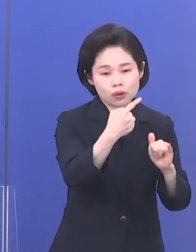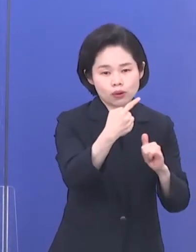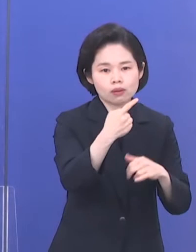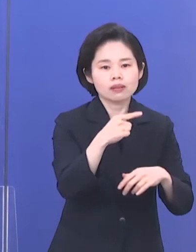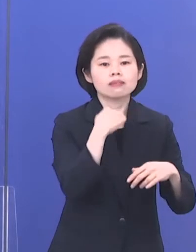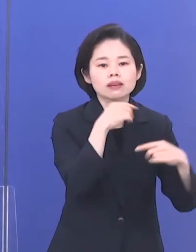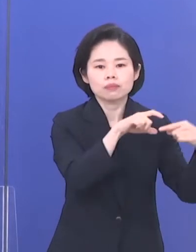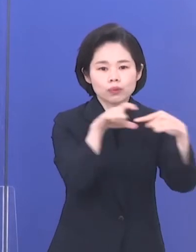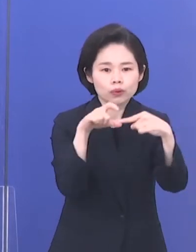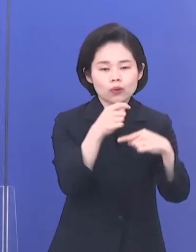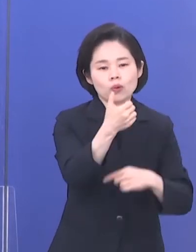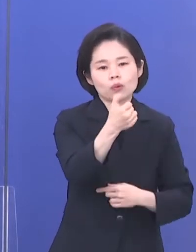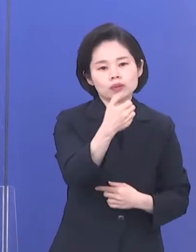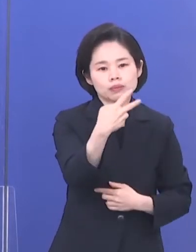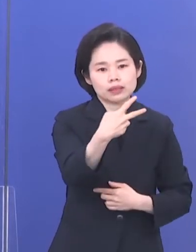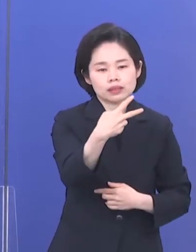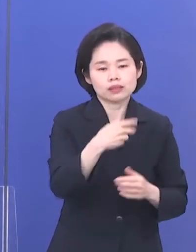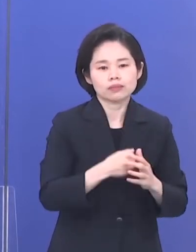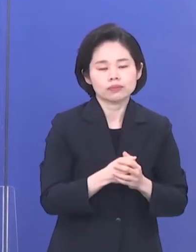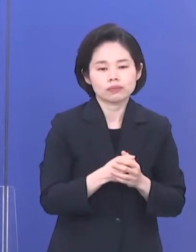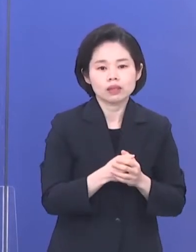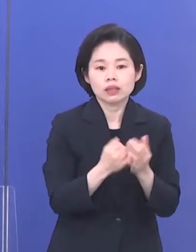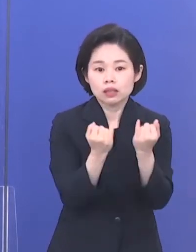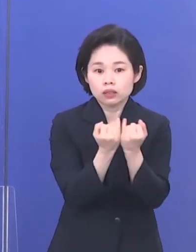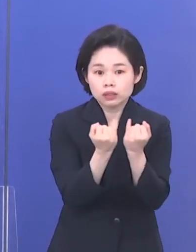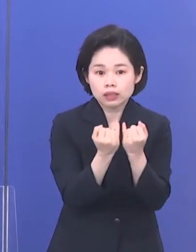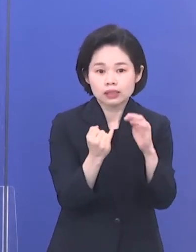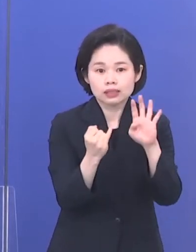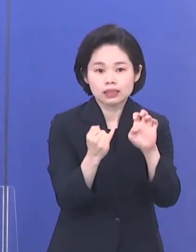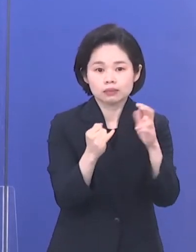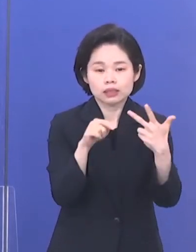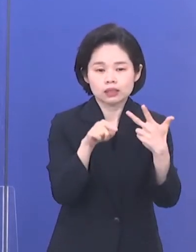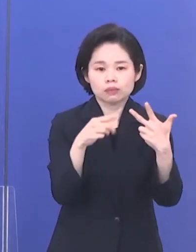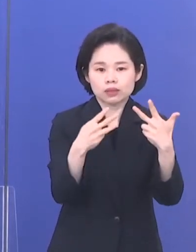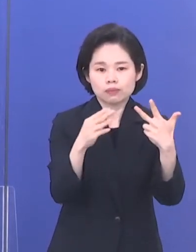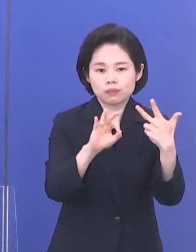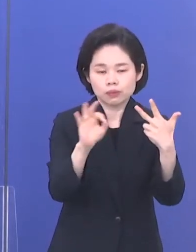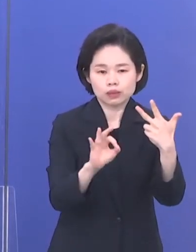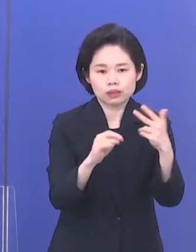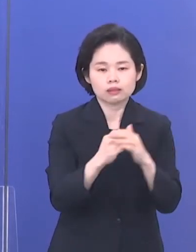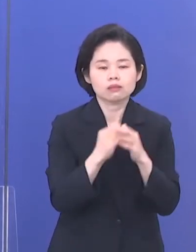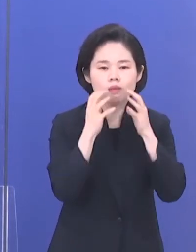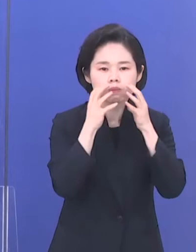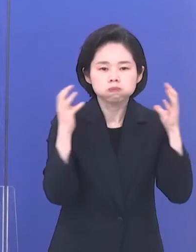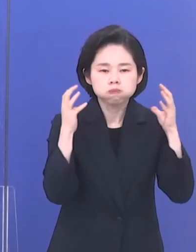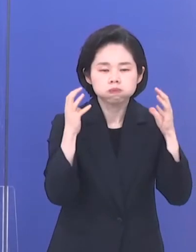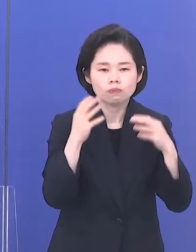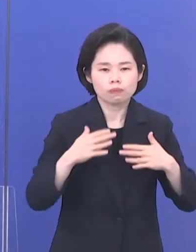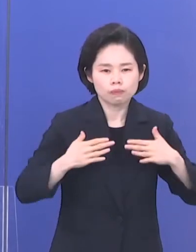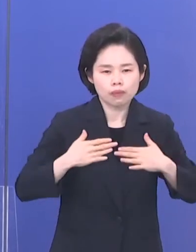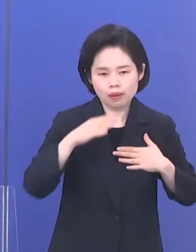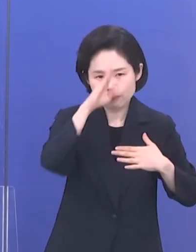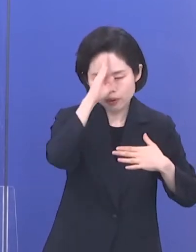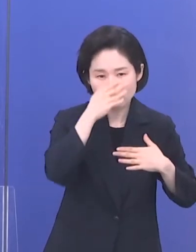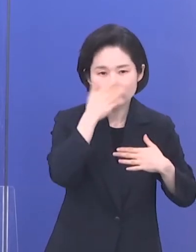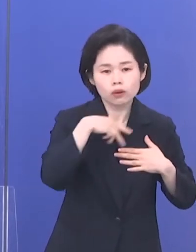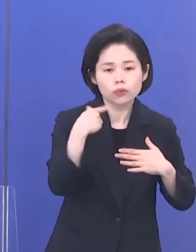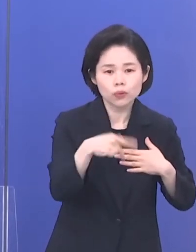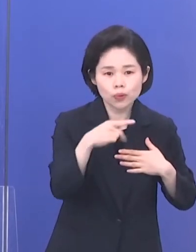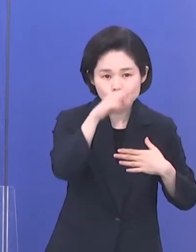평균 연령은 52세이며 여성이 47.3%, 비만, 폐질환, 당뇨